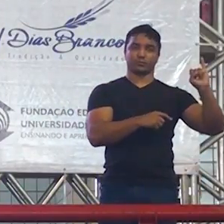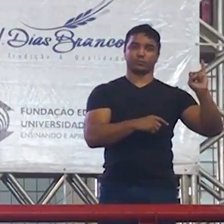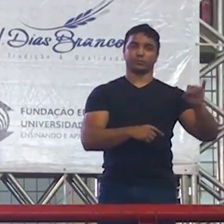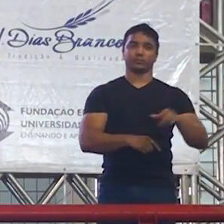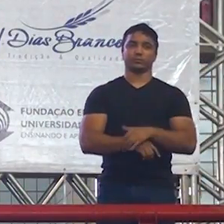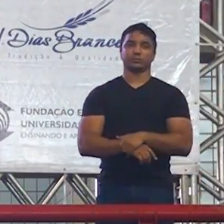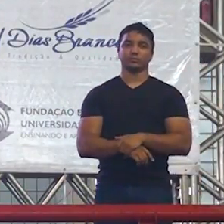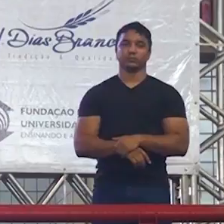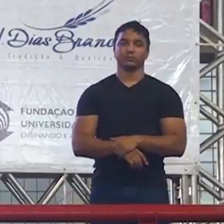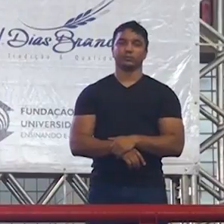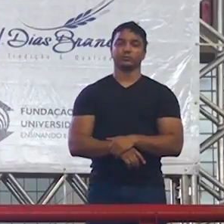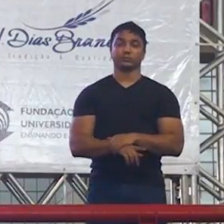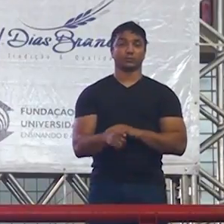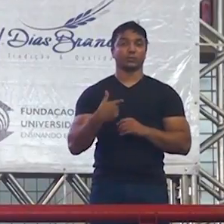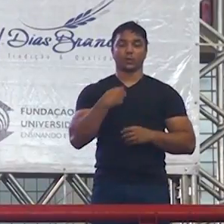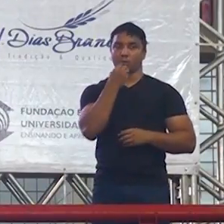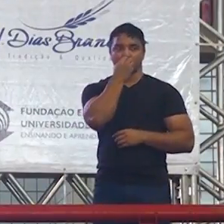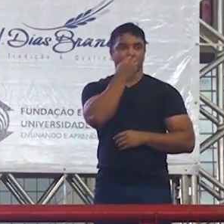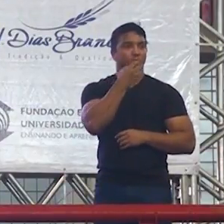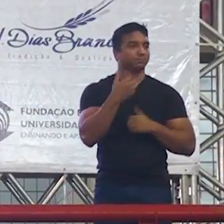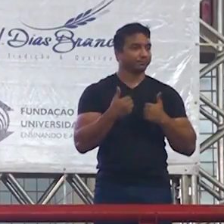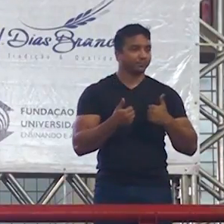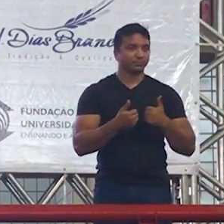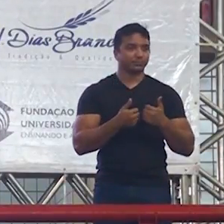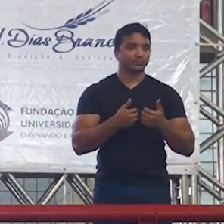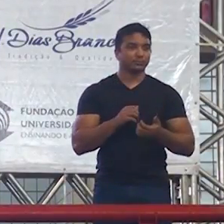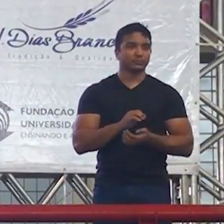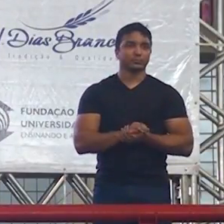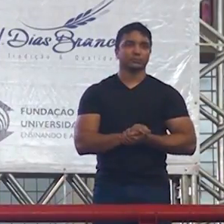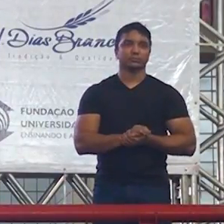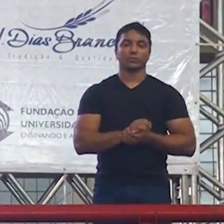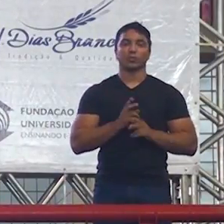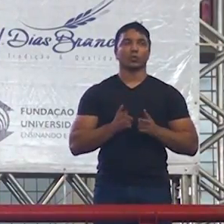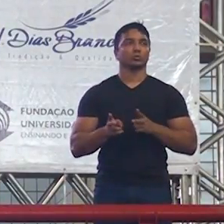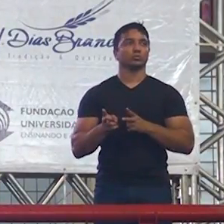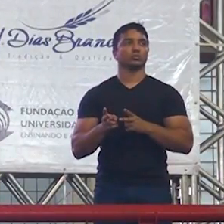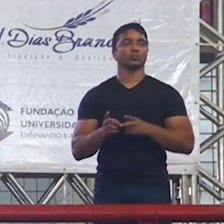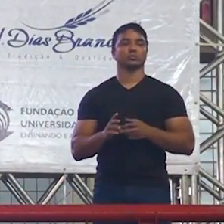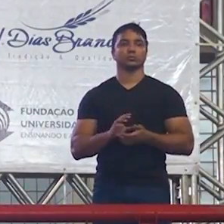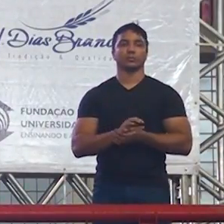de bola. Tá muito bom. Aí vamos lá.